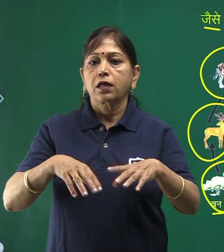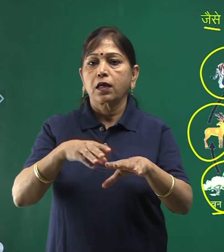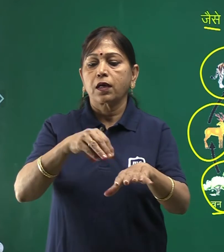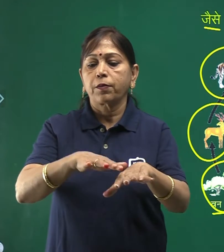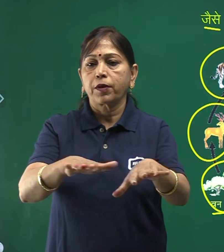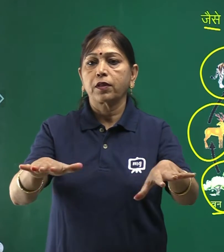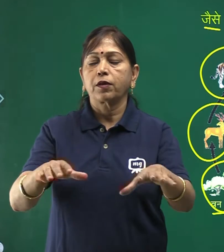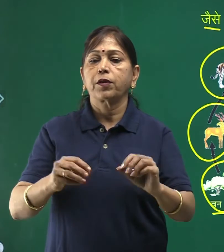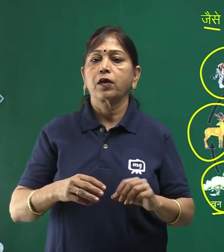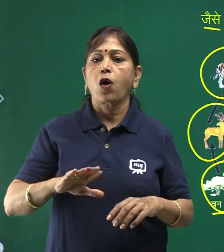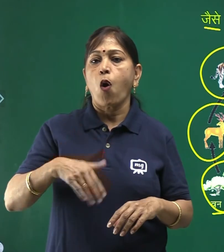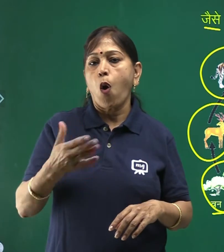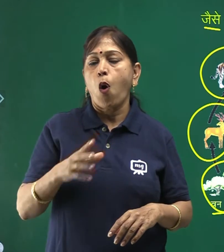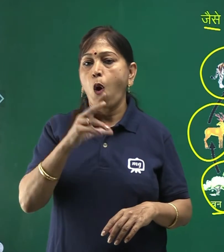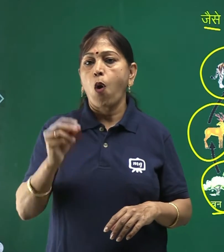और तालाब में